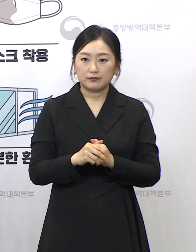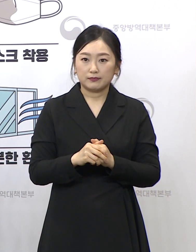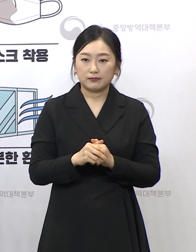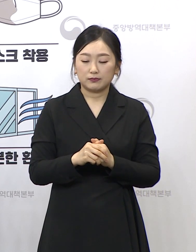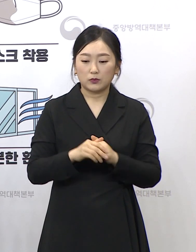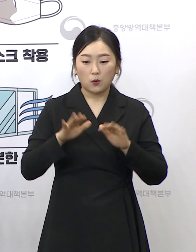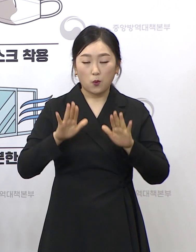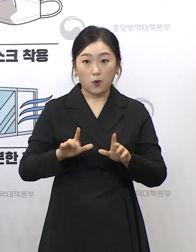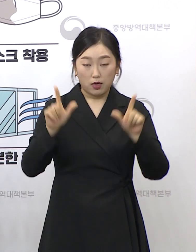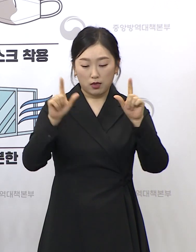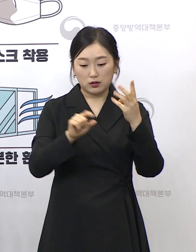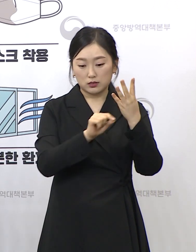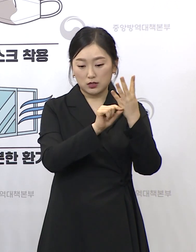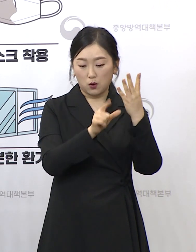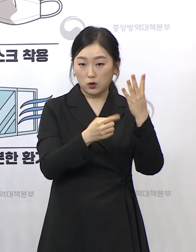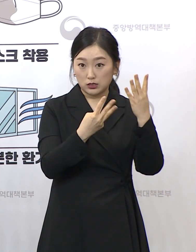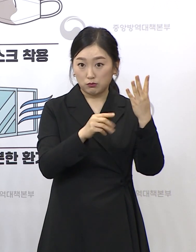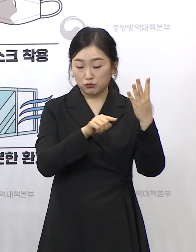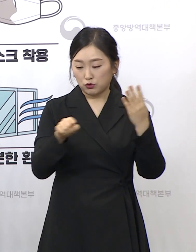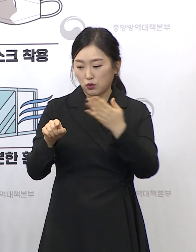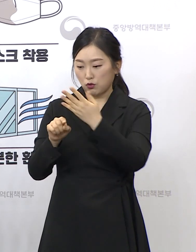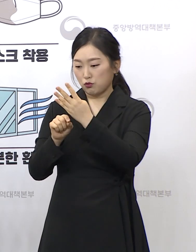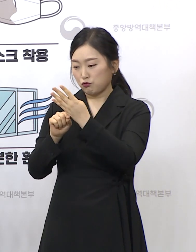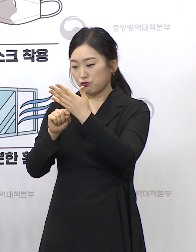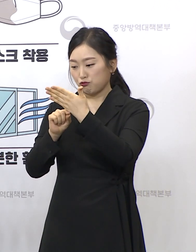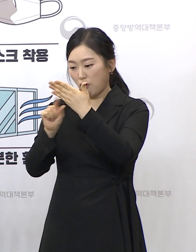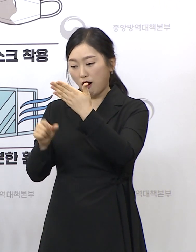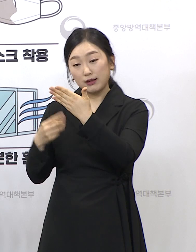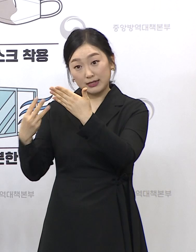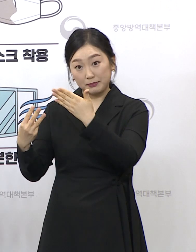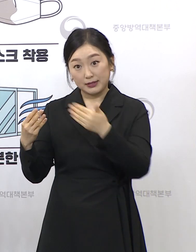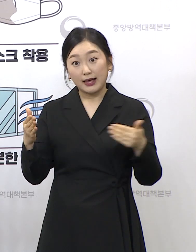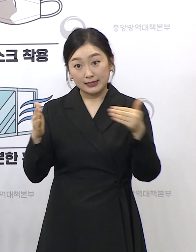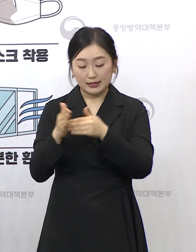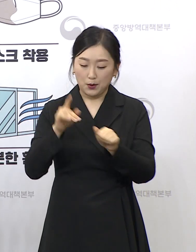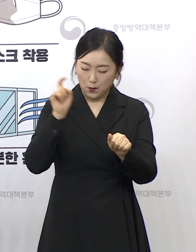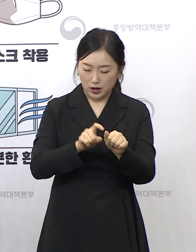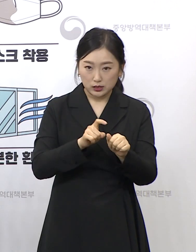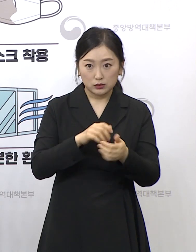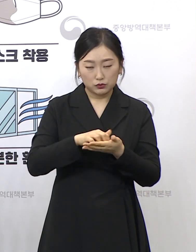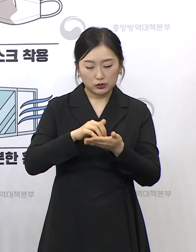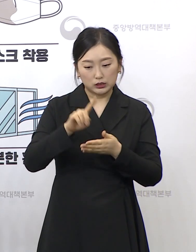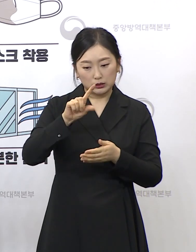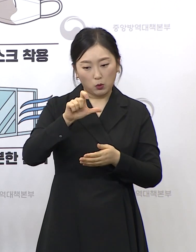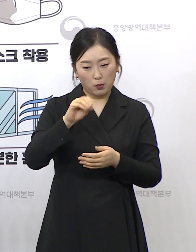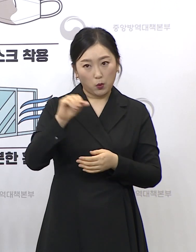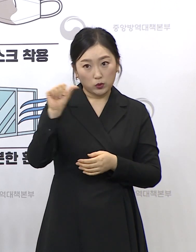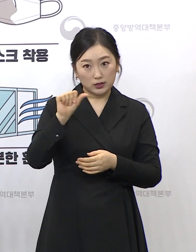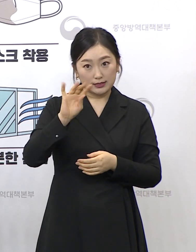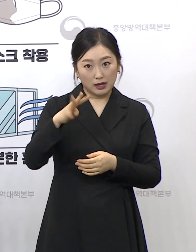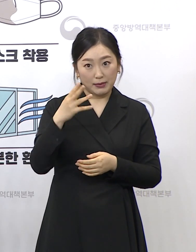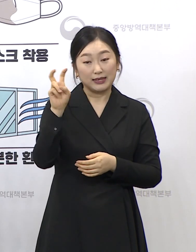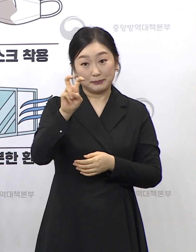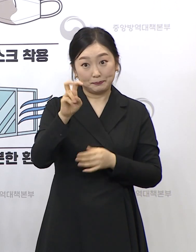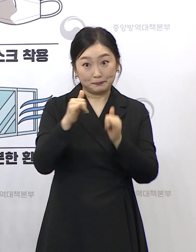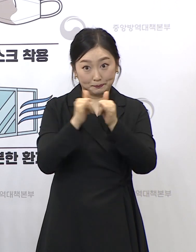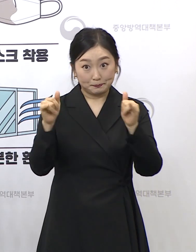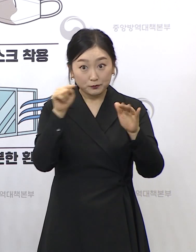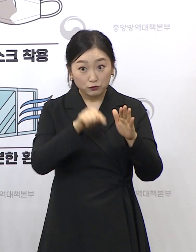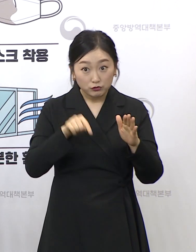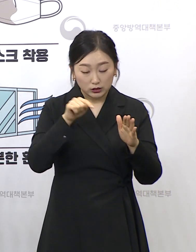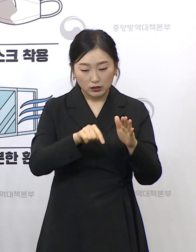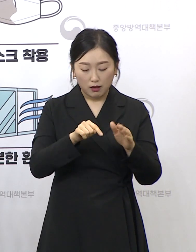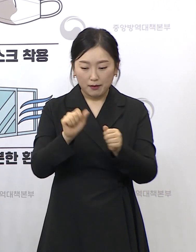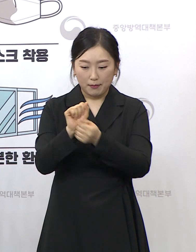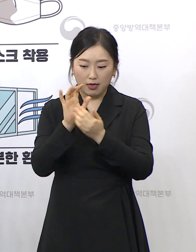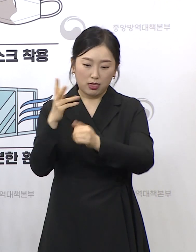올해 4월 3일부터 9월 4일까지 확진자 총 15만 5,420명 중